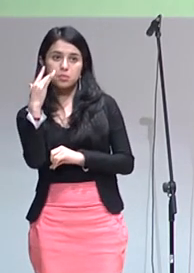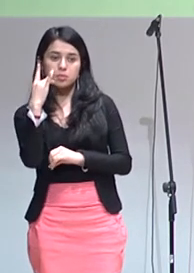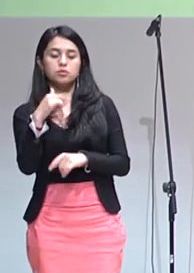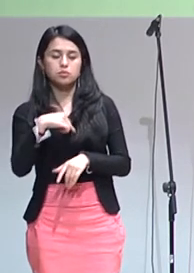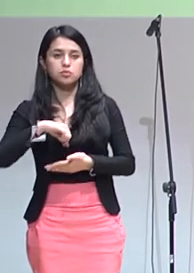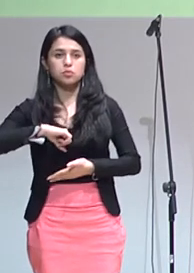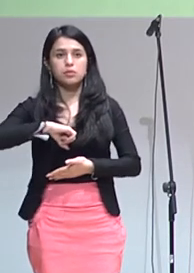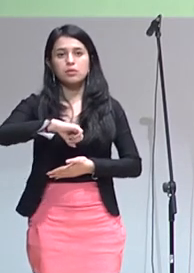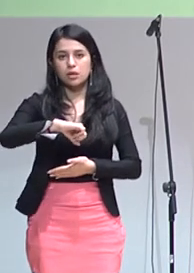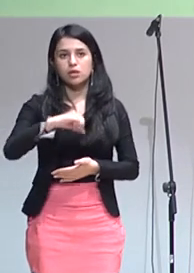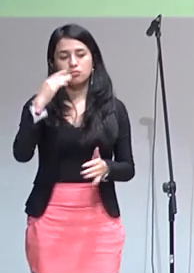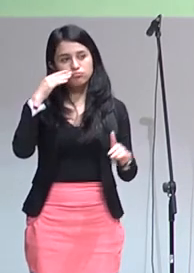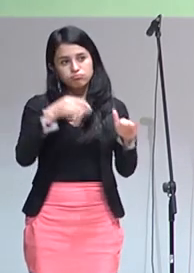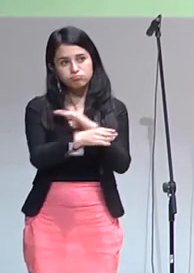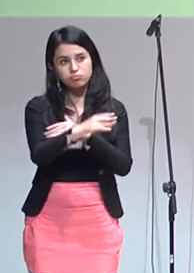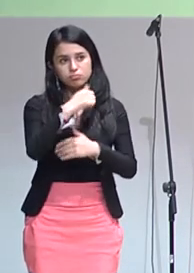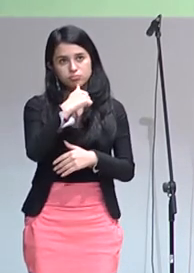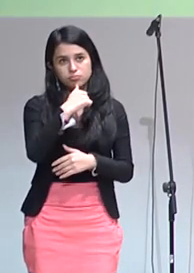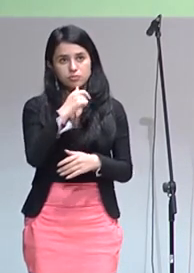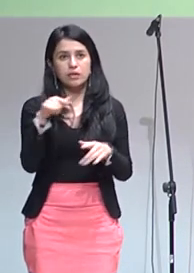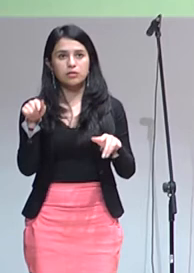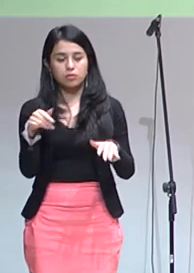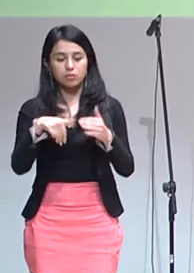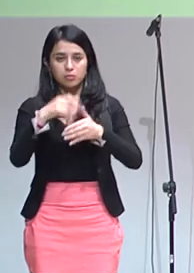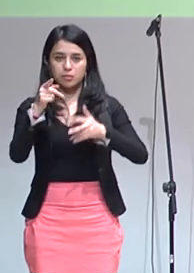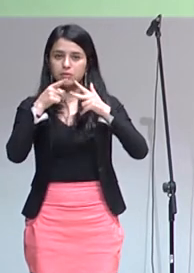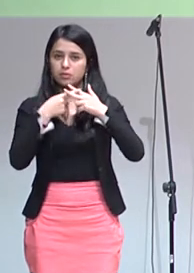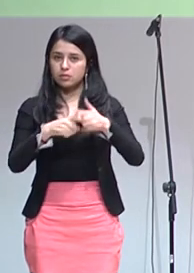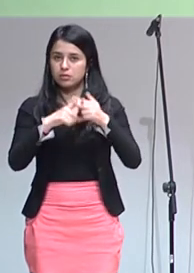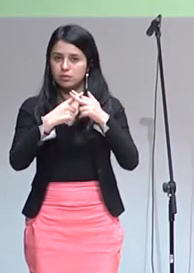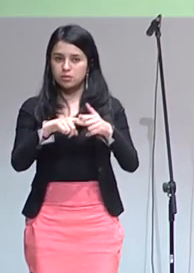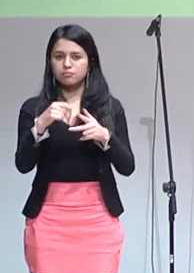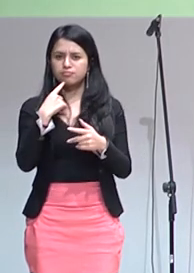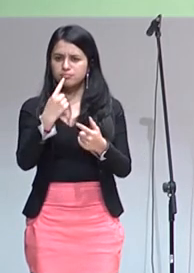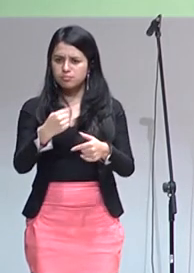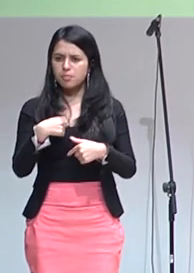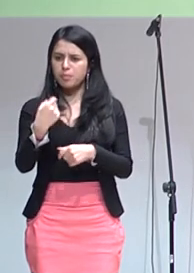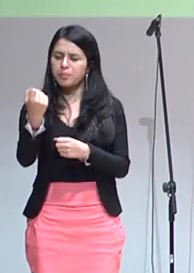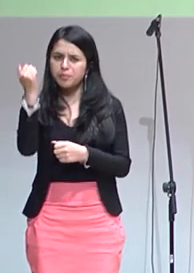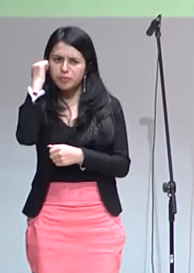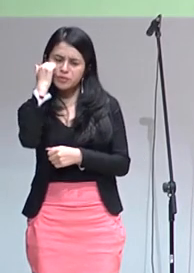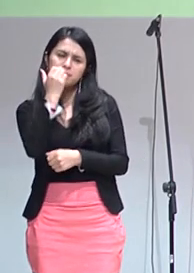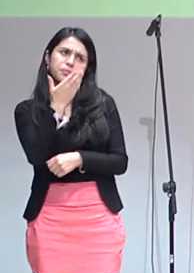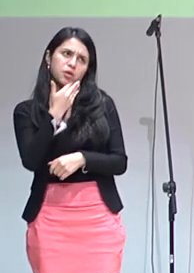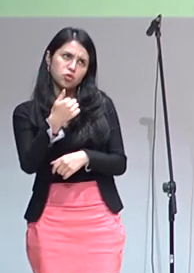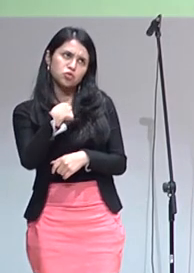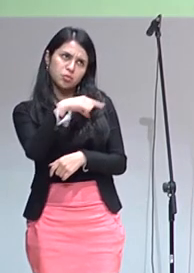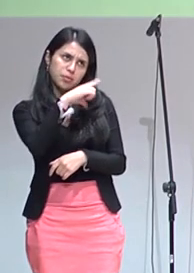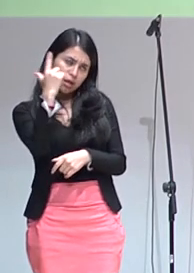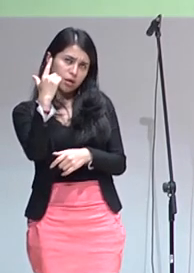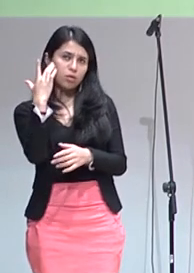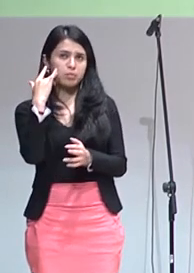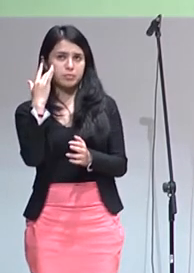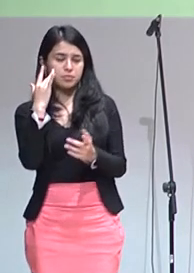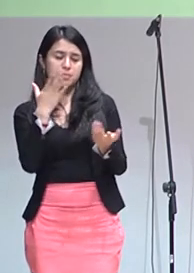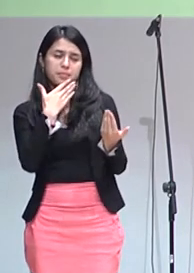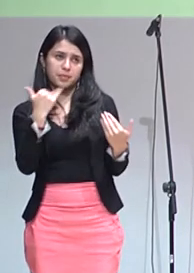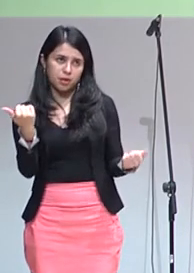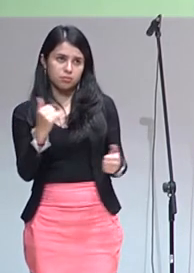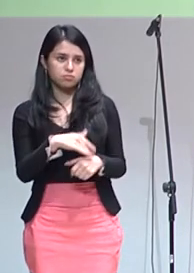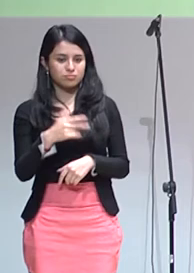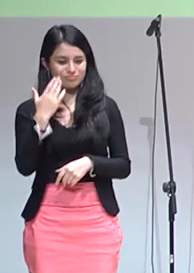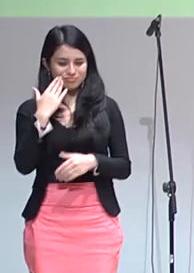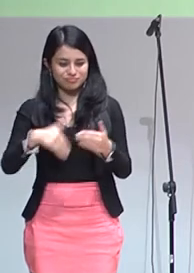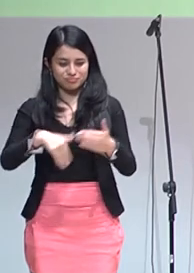derecho a eso. Y cuando hacíamos los talleres con los chicos, decían, profesores, ¿qué es mejor, ser blanco o ser mestizo? Cuando comenzábamos la